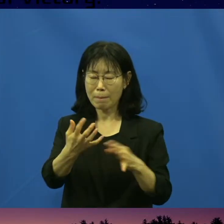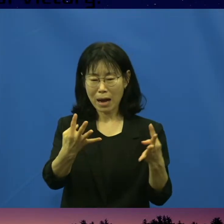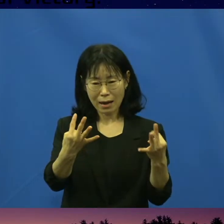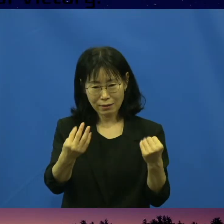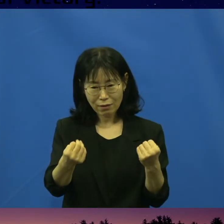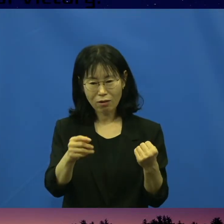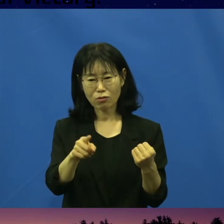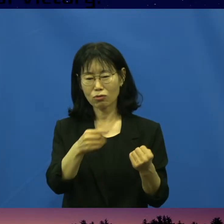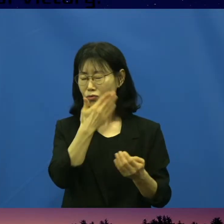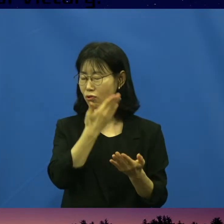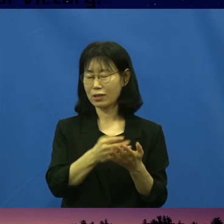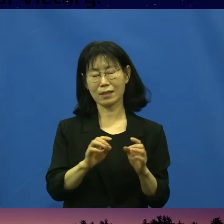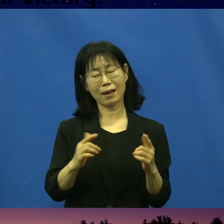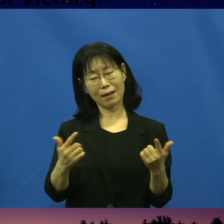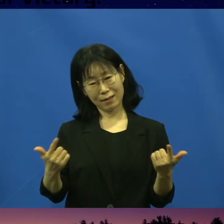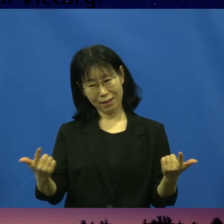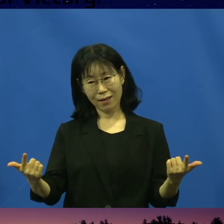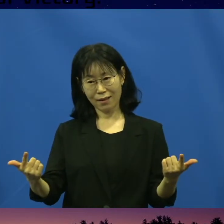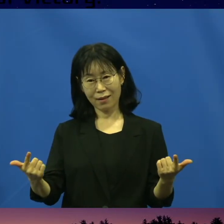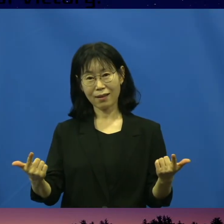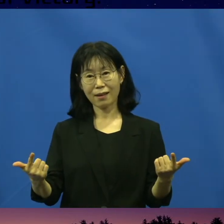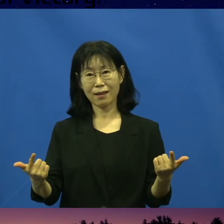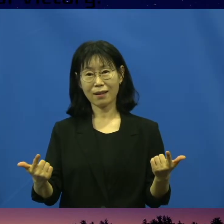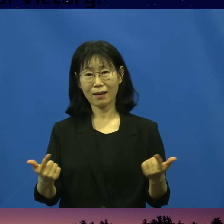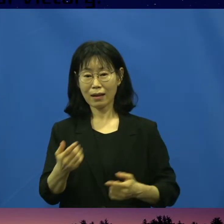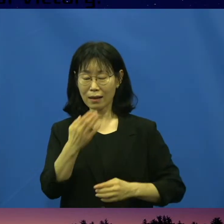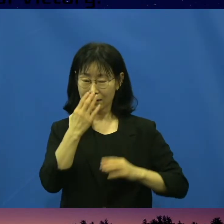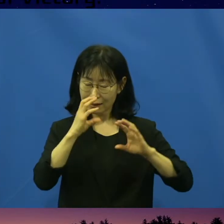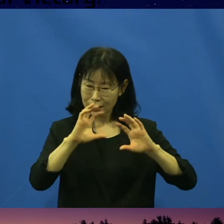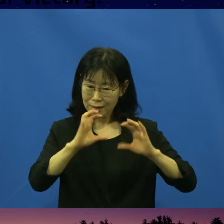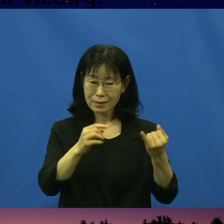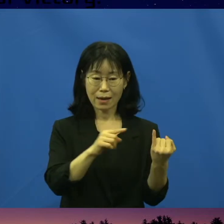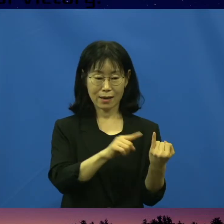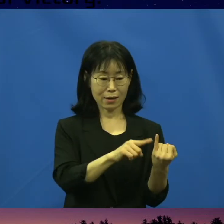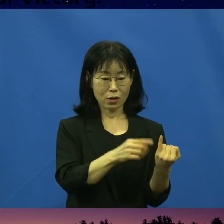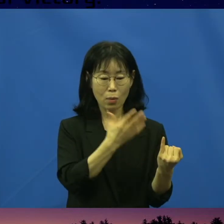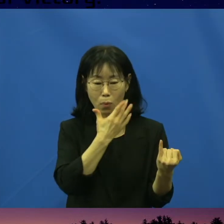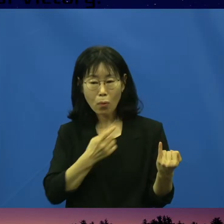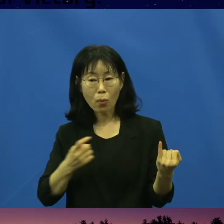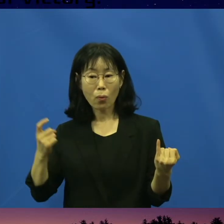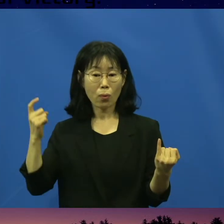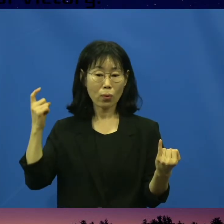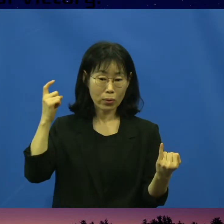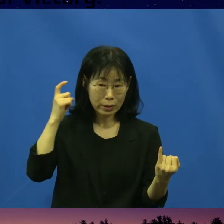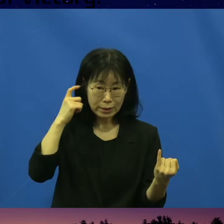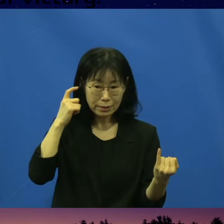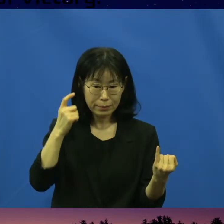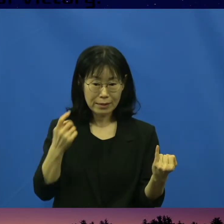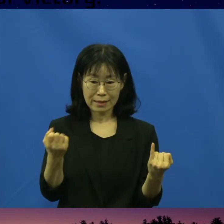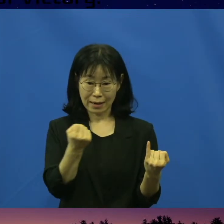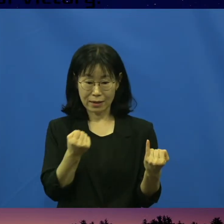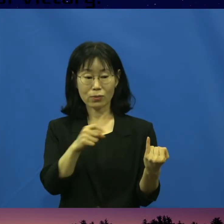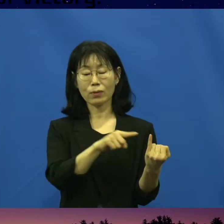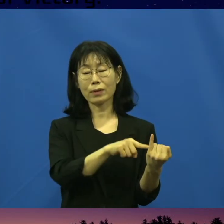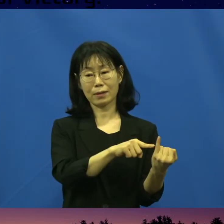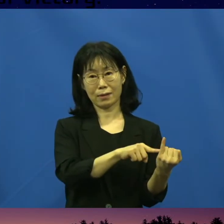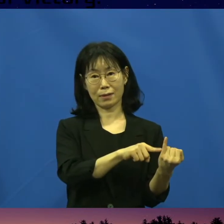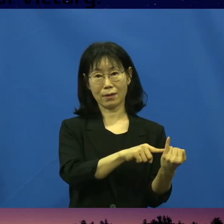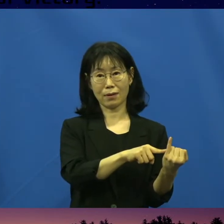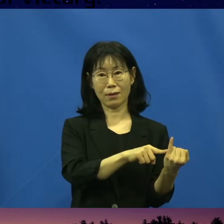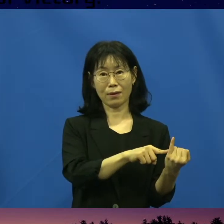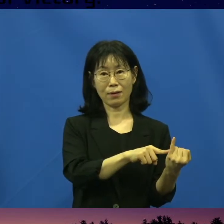있느냐. 이 소녀가 지금 복음을 들고 있는 거거든요. 나만 장군을 살릴 복음을 들고 있다고요.